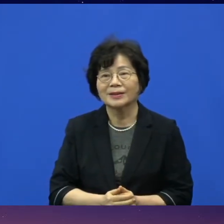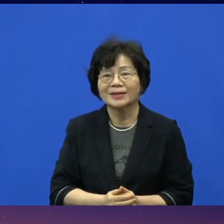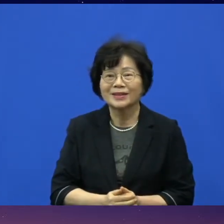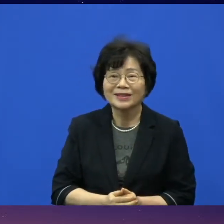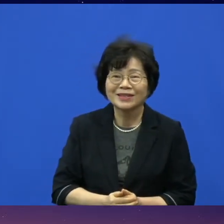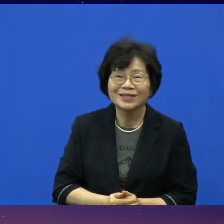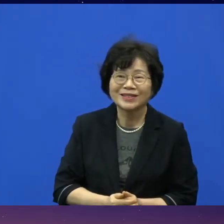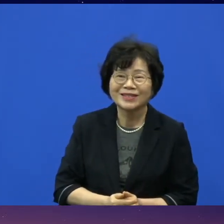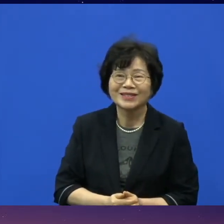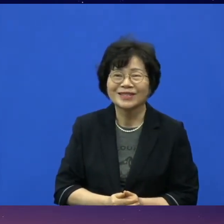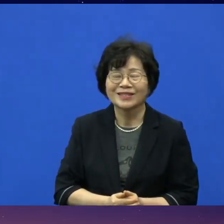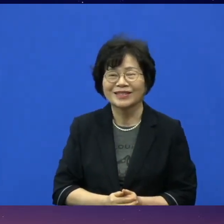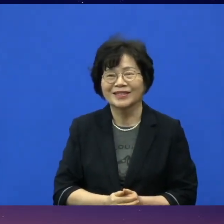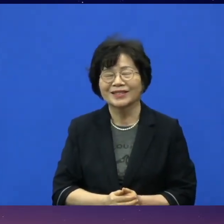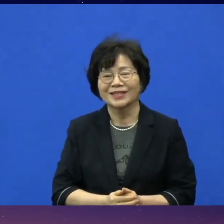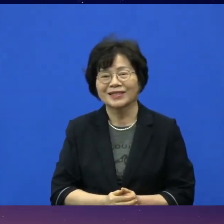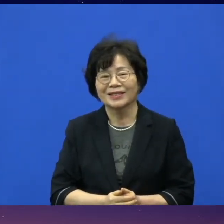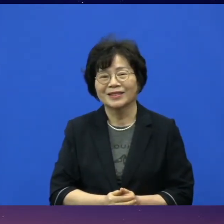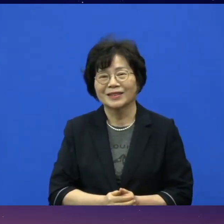환영합니다.